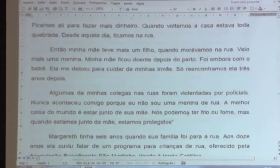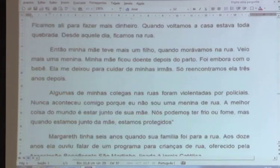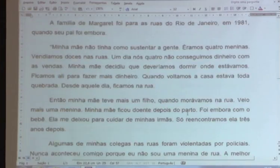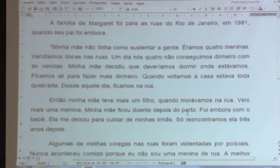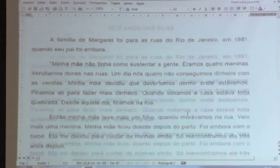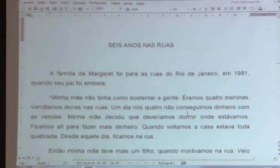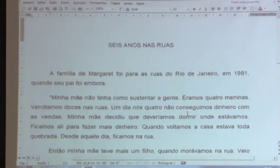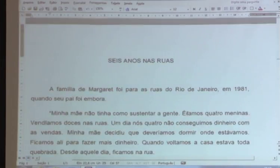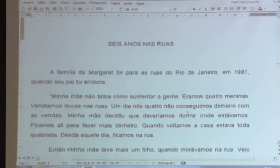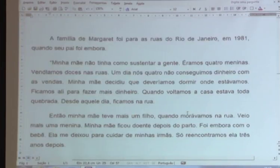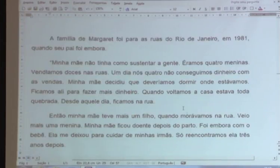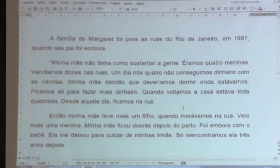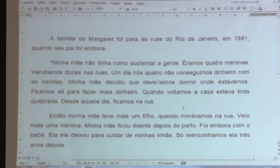coisas.